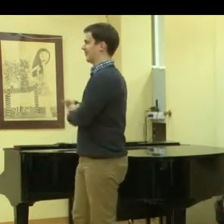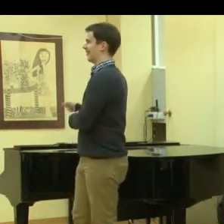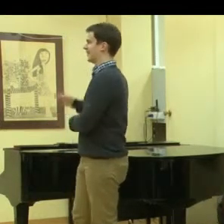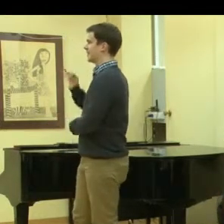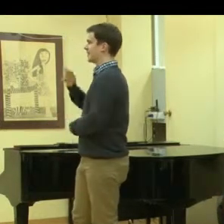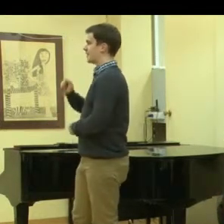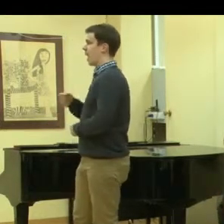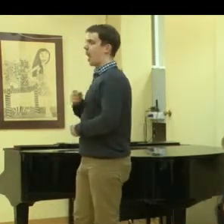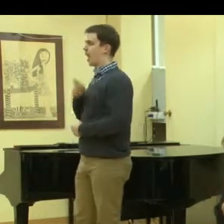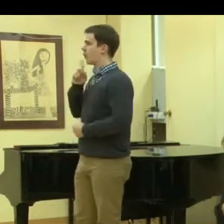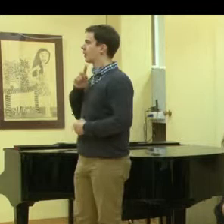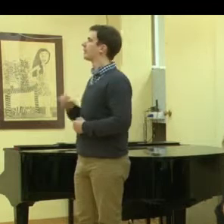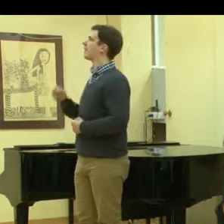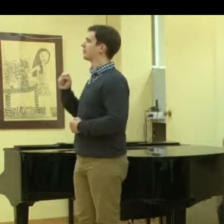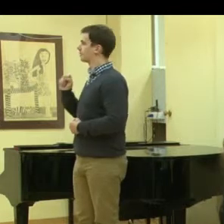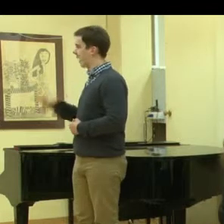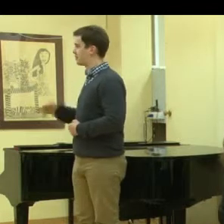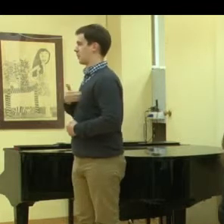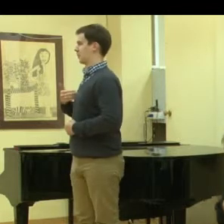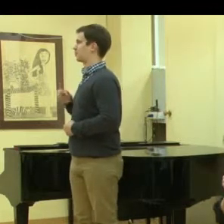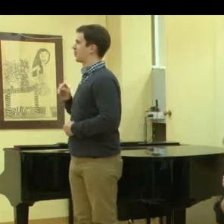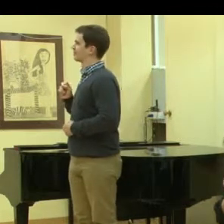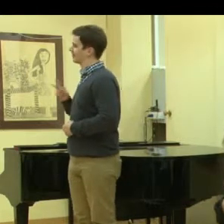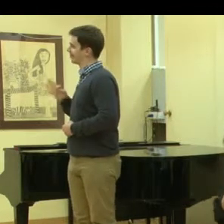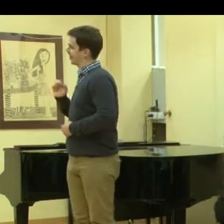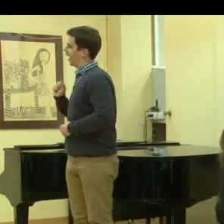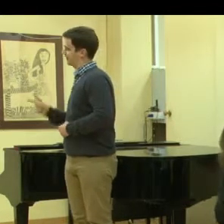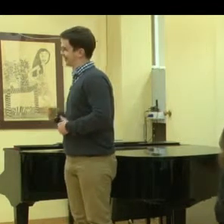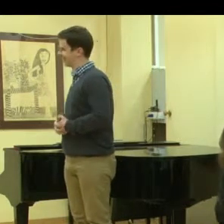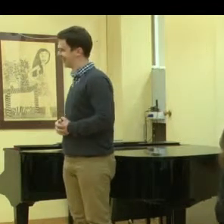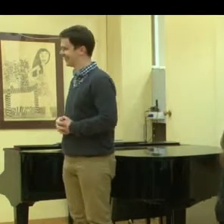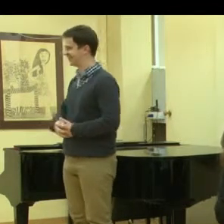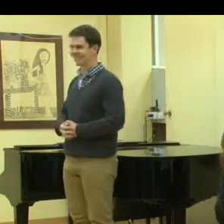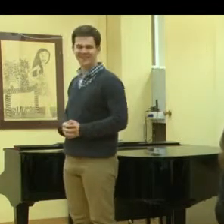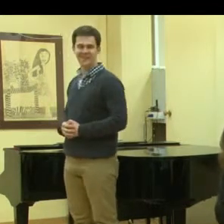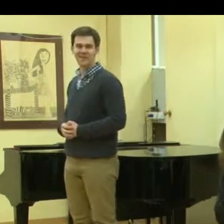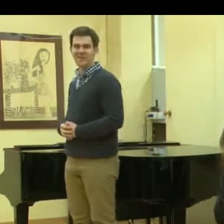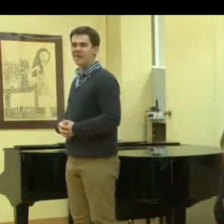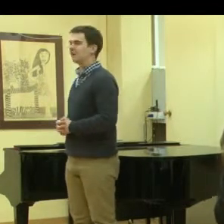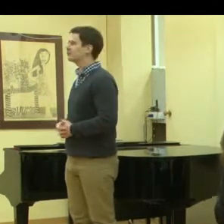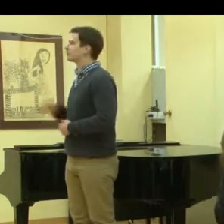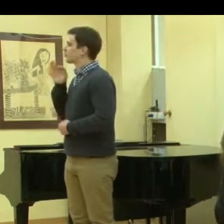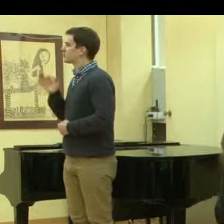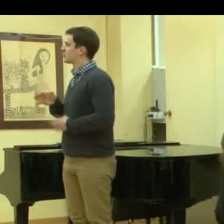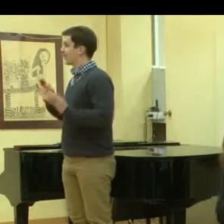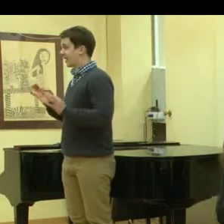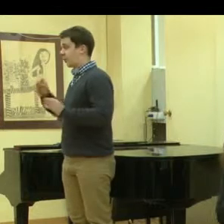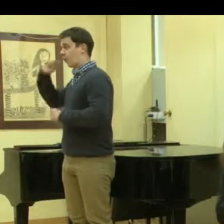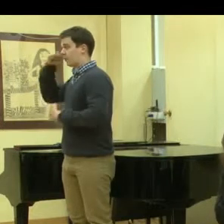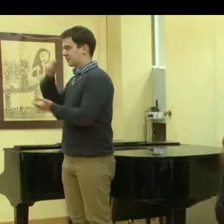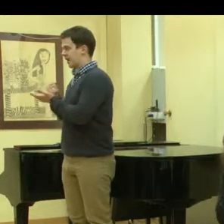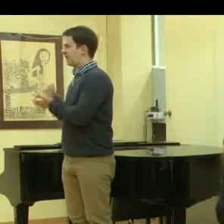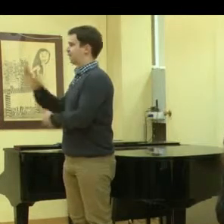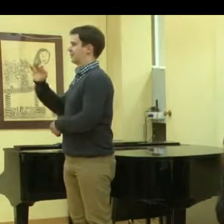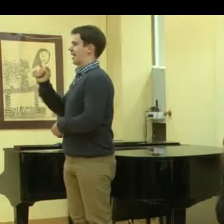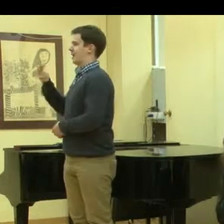Cristian zrozumiał, powiedział tak, to nawet ja przetłumaczę, z polskiego na polski. Dobrze, to przejdźmy do głównego bohatera, do